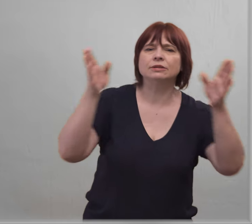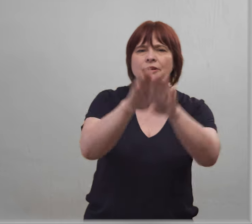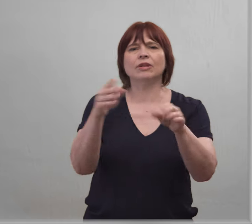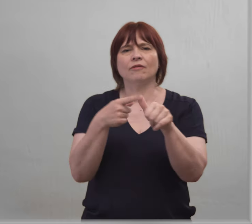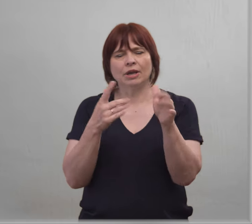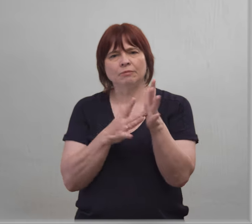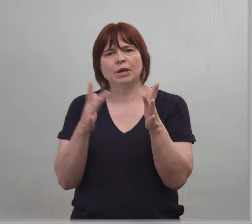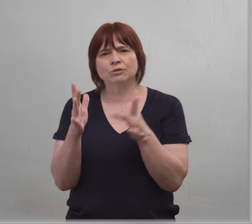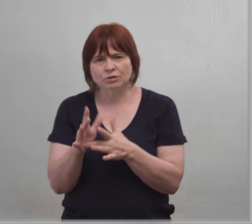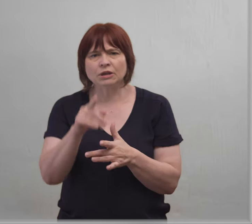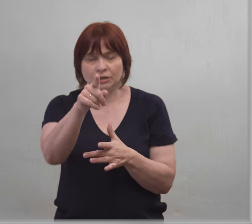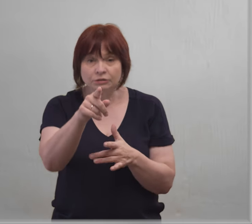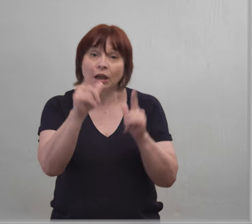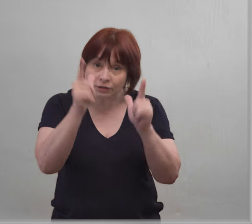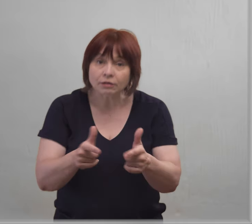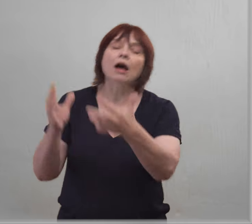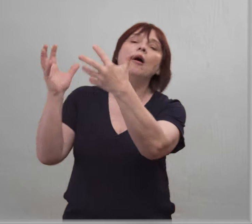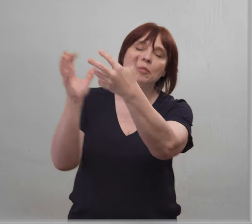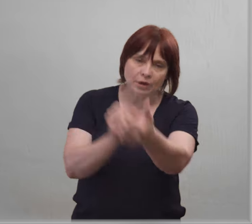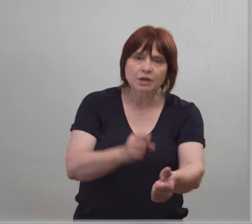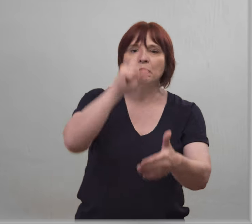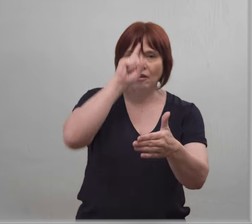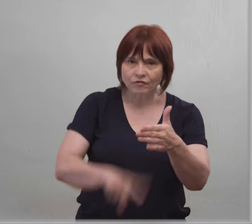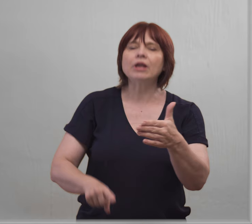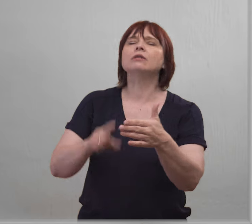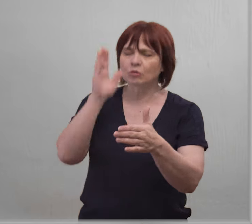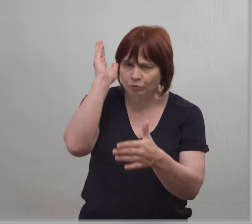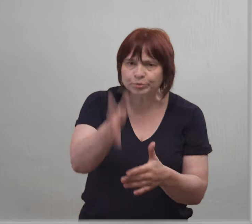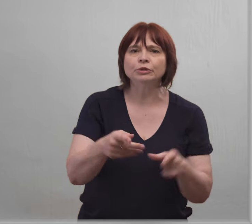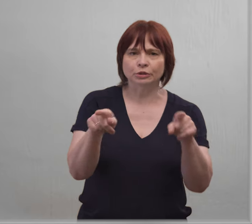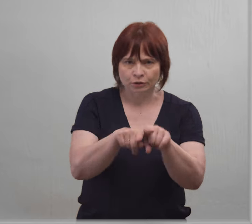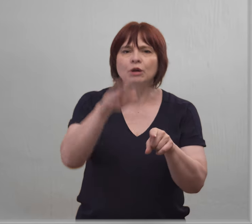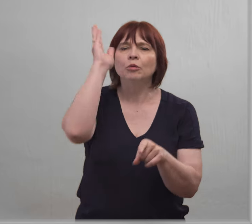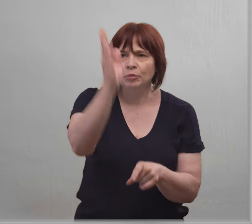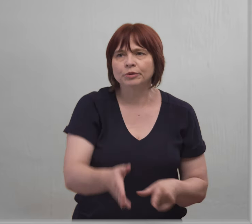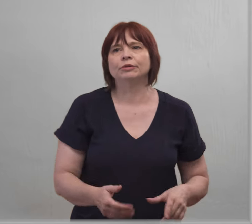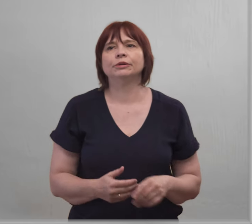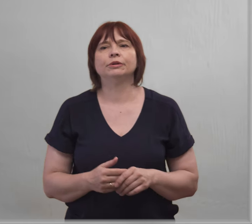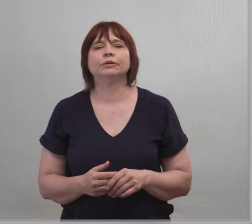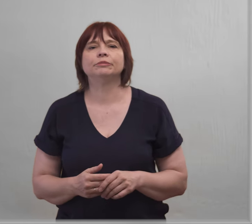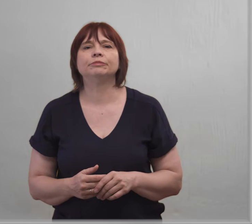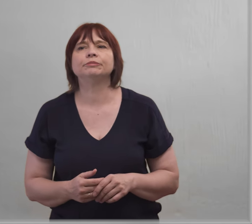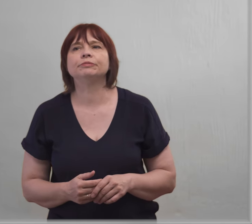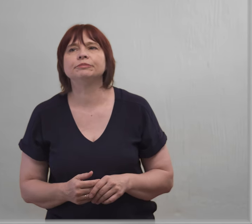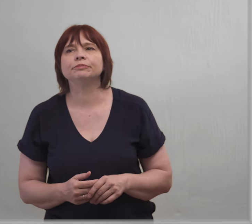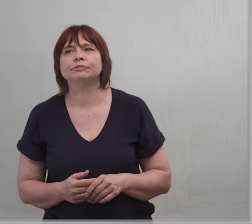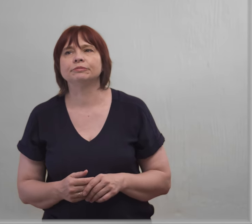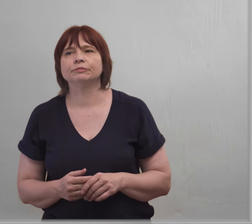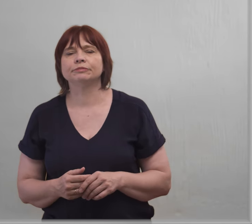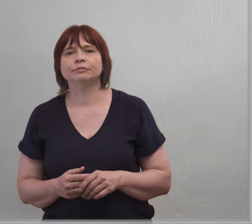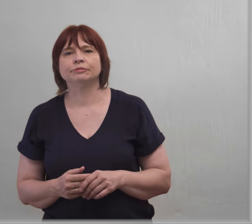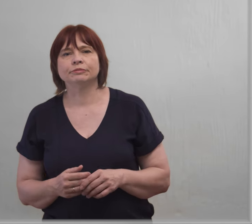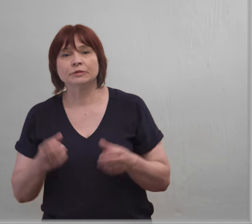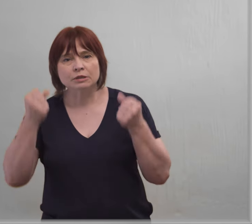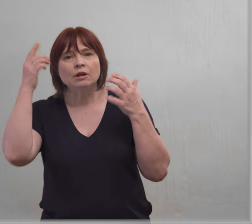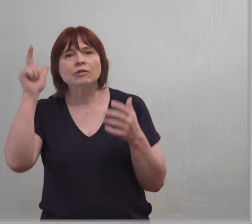Иисуса принимайте это верою. Аминь. Аминь, аминь. Слава Господу за Его чудеса, за Его благодать для нашей